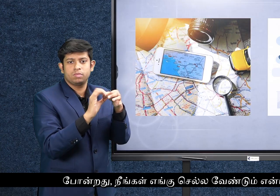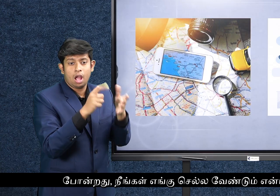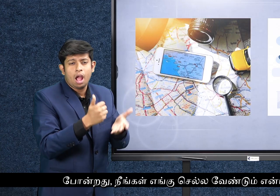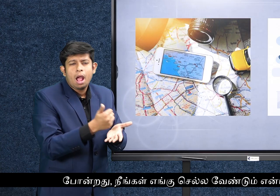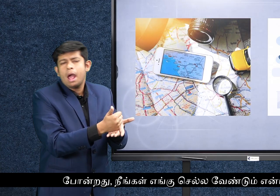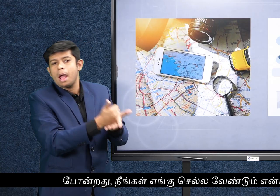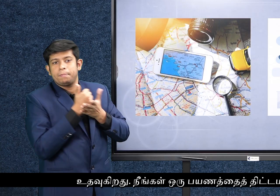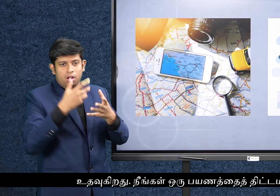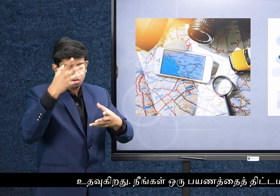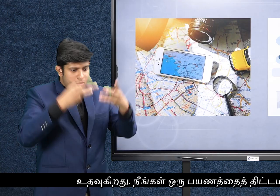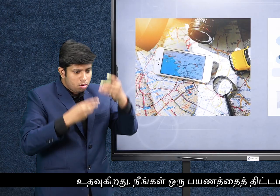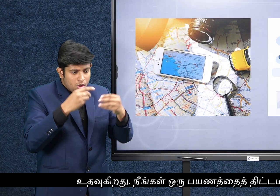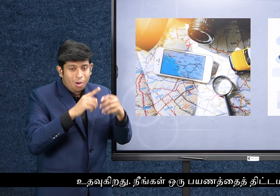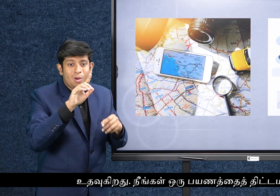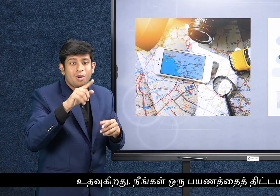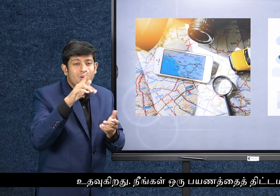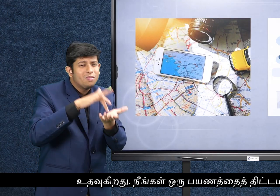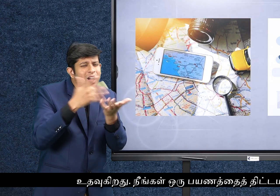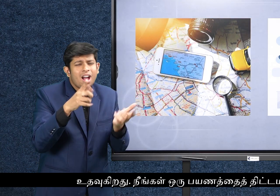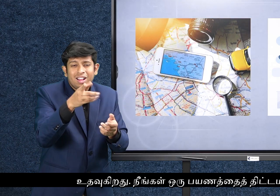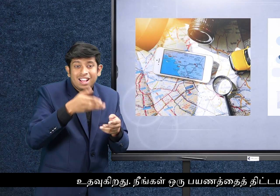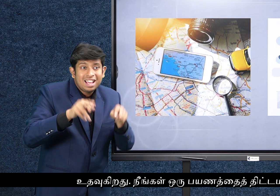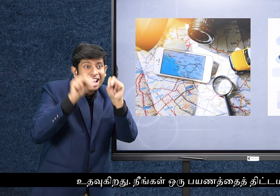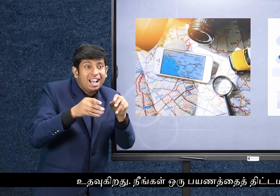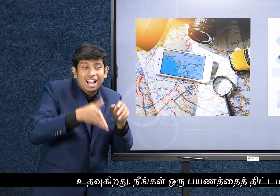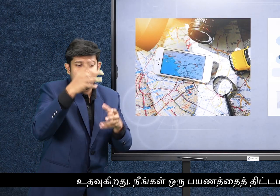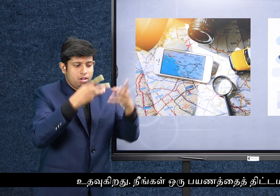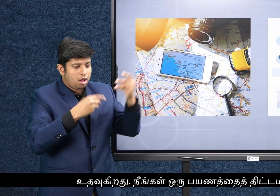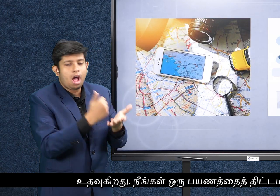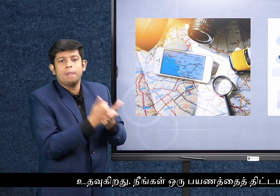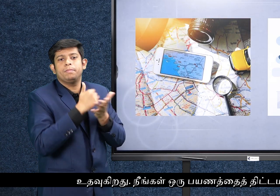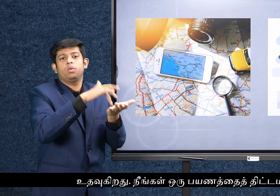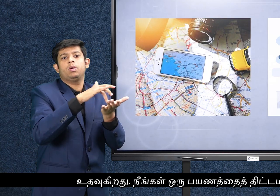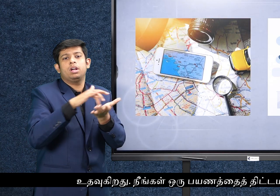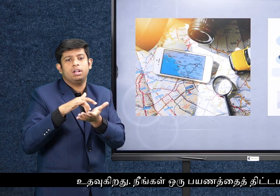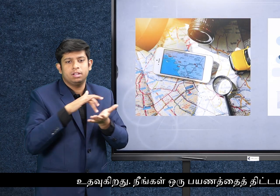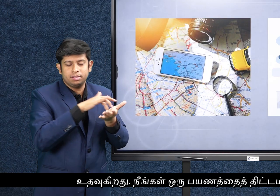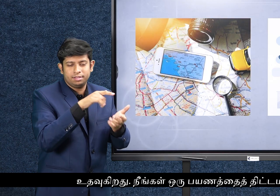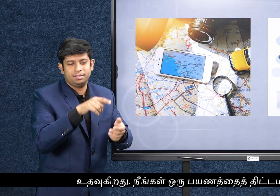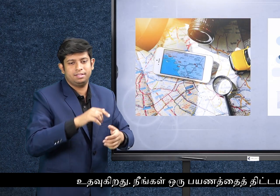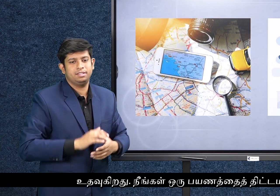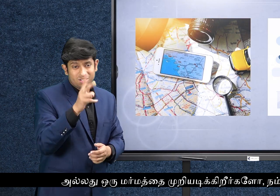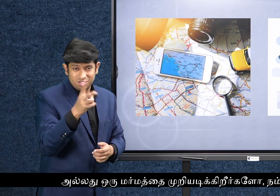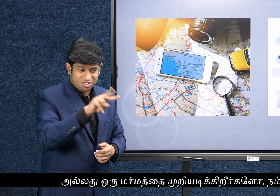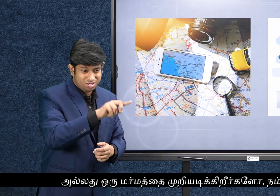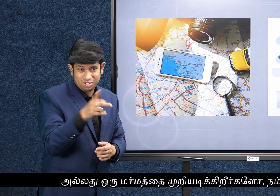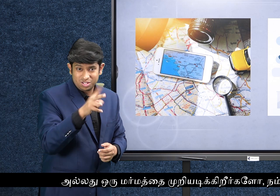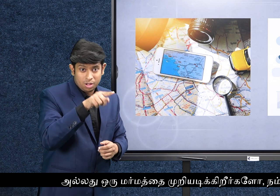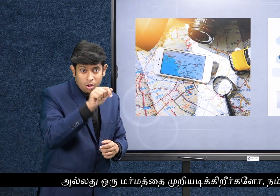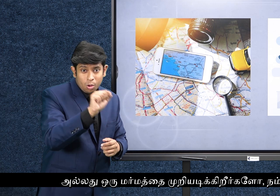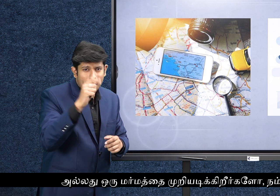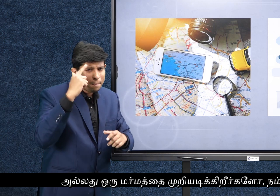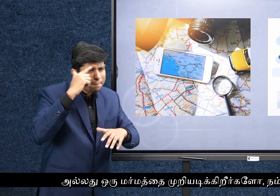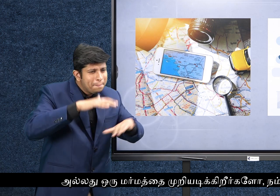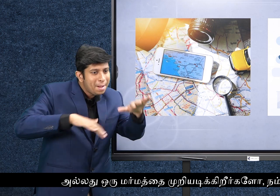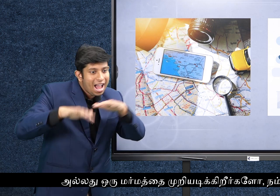அல்லது ஒரு மர்மத்தை முறியடிக்கிறீர்களோ, நம்மை சுற்றியுள்ள உலகில் உள்ள விகிதாச்சாரங்கள் மற்றும்